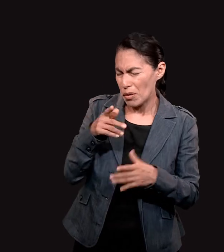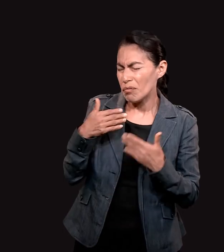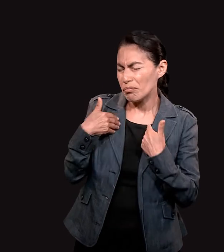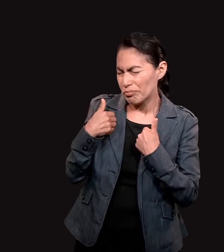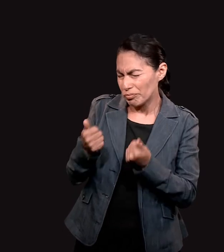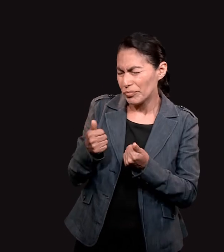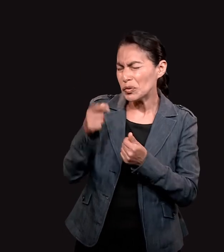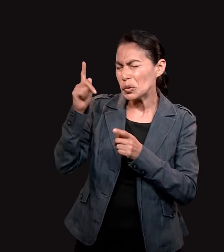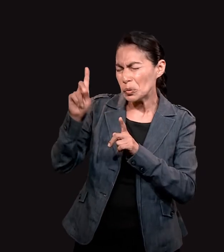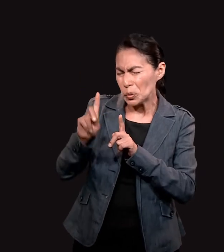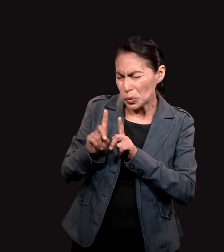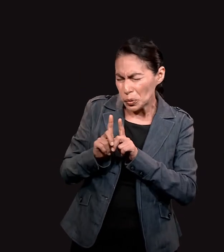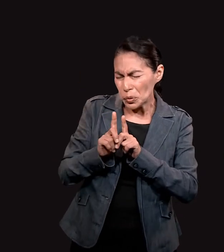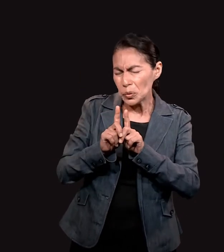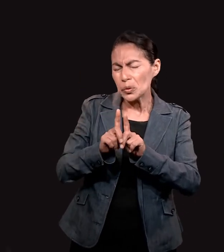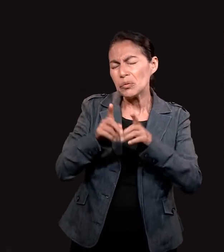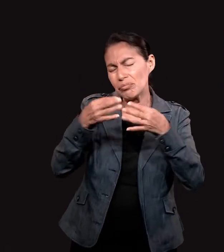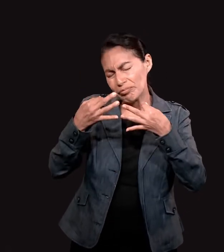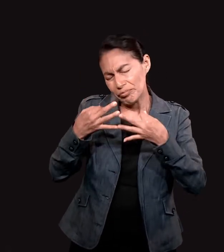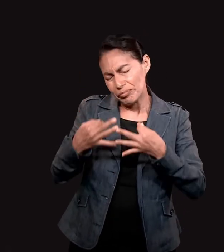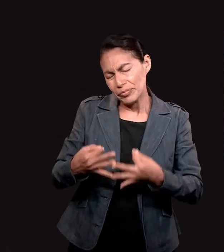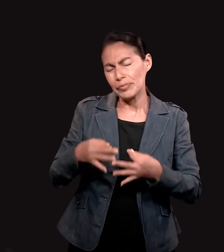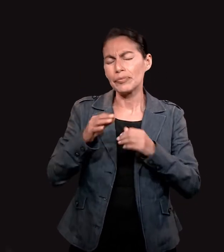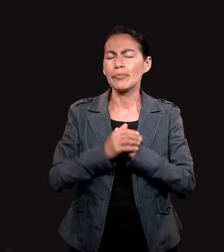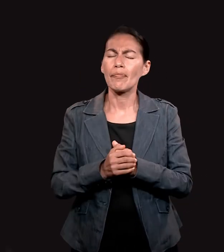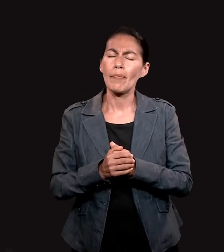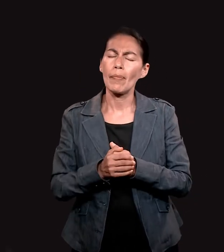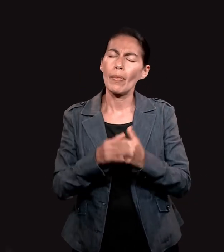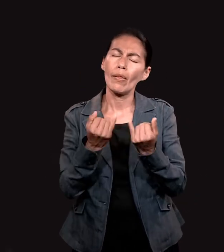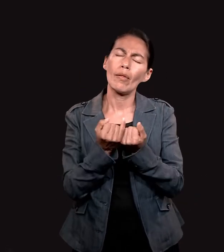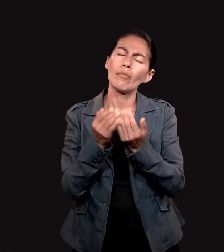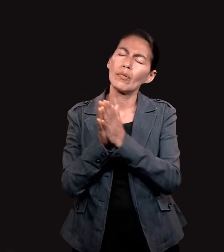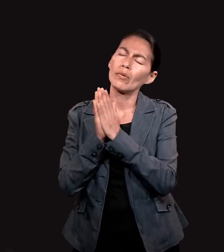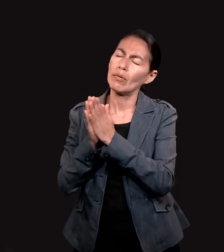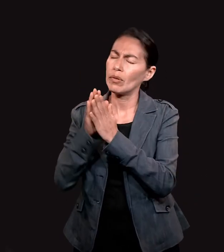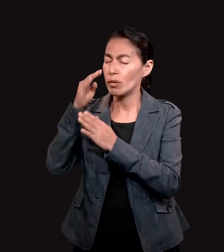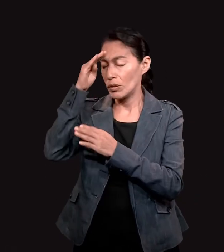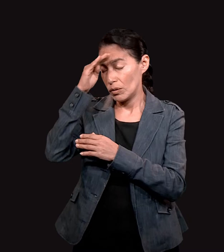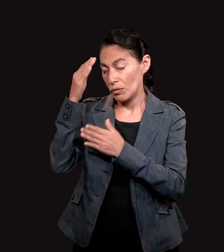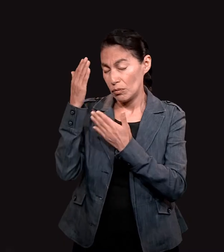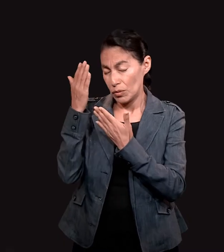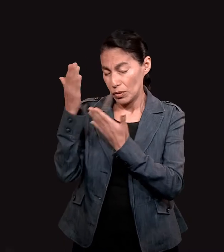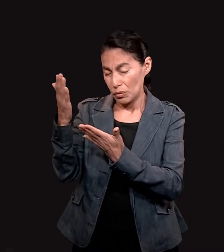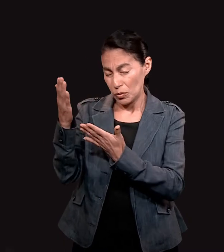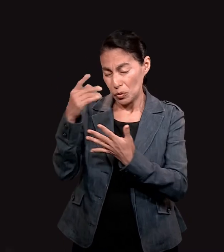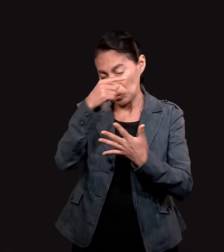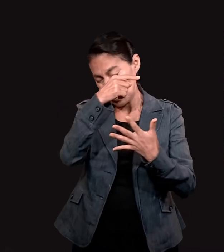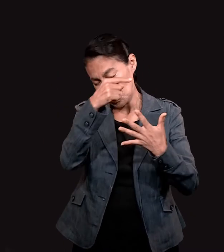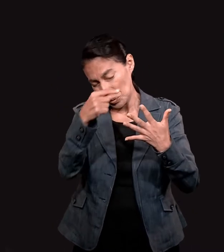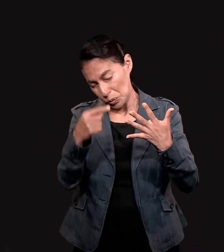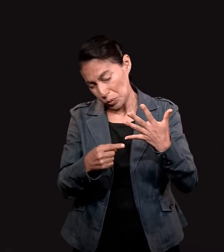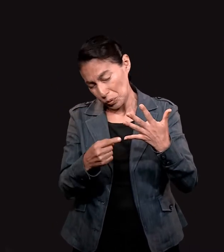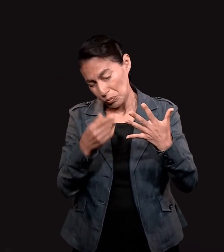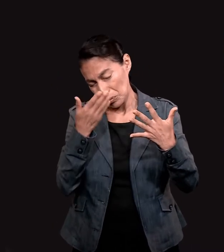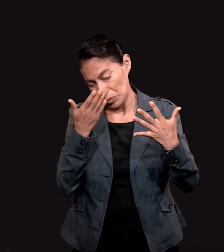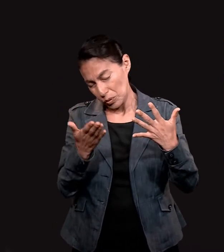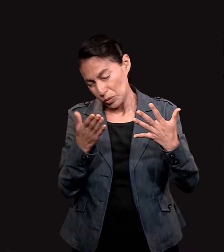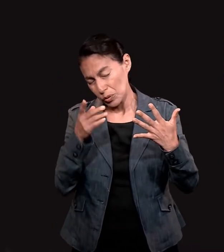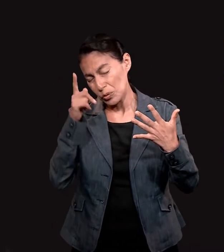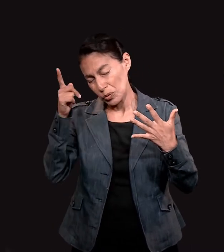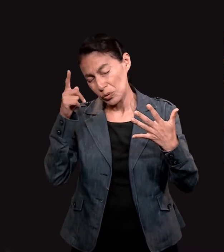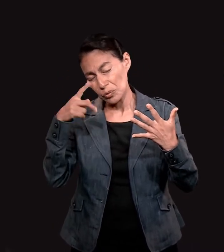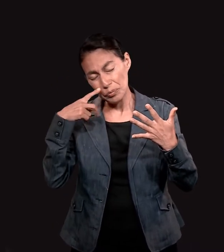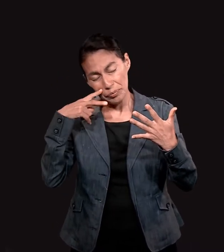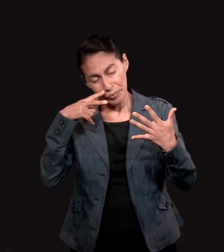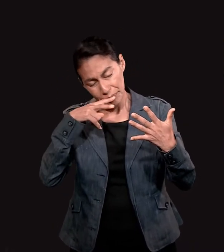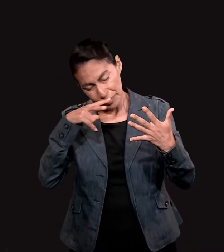llevaderas, Señor. Amén. También te pedimos, Padre, por cada una de las peticiones que tú has escuchado, Señor.